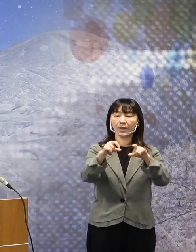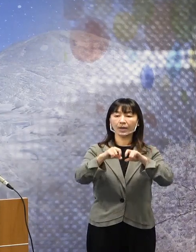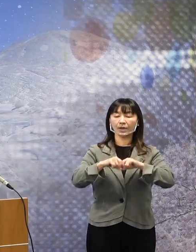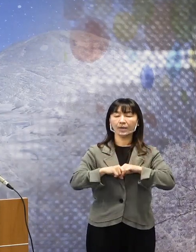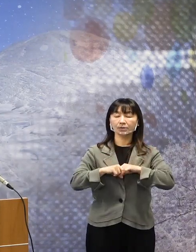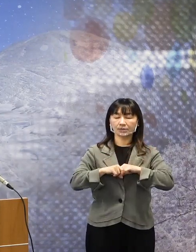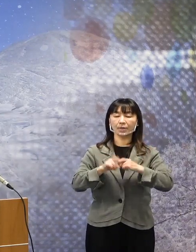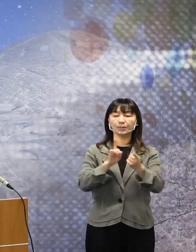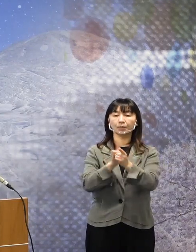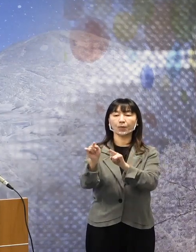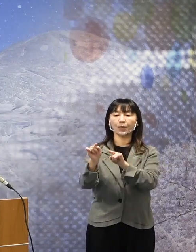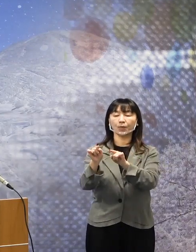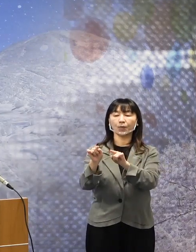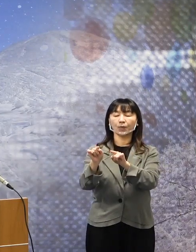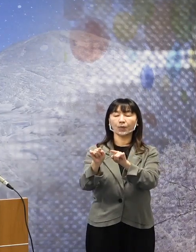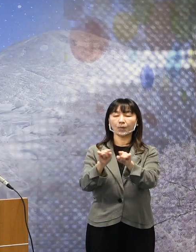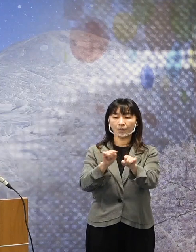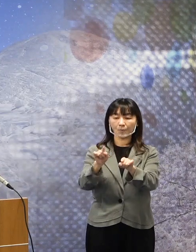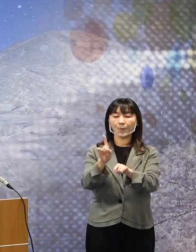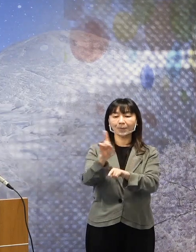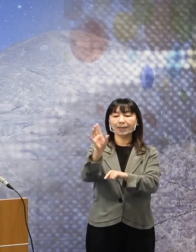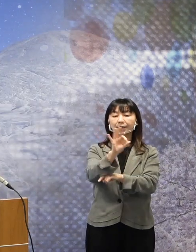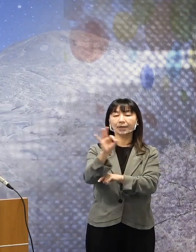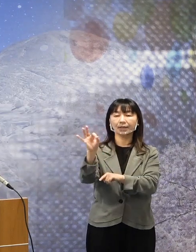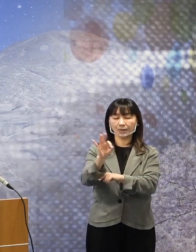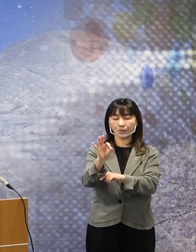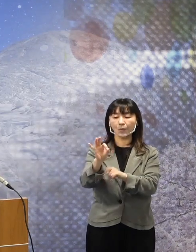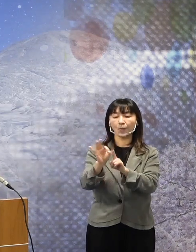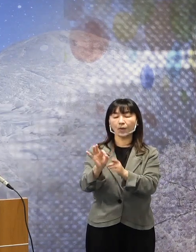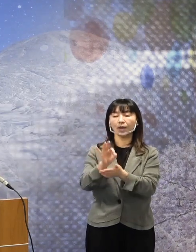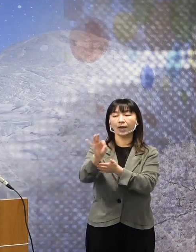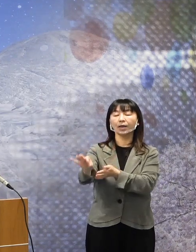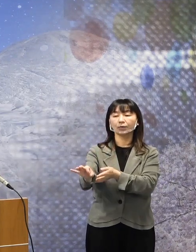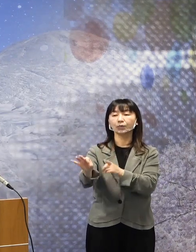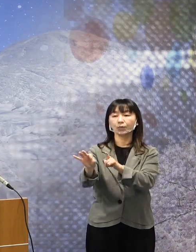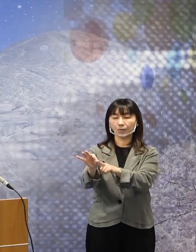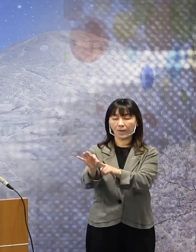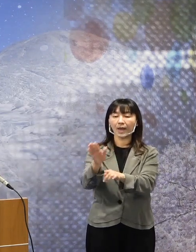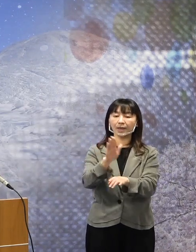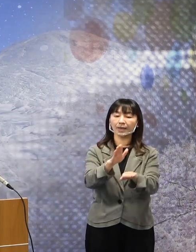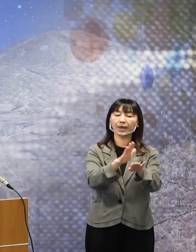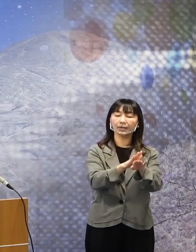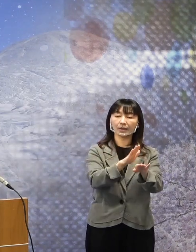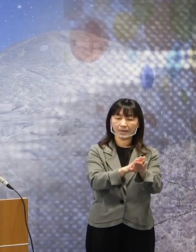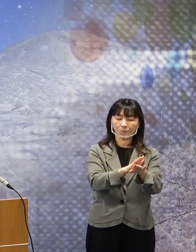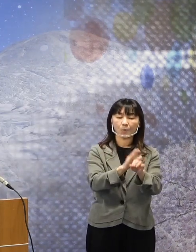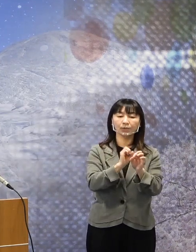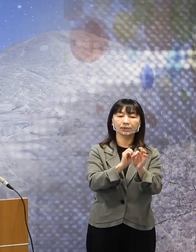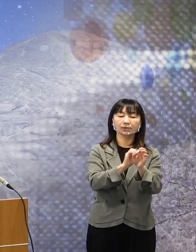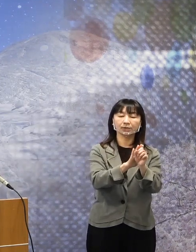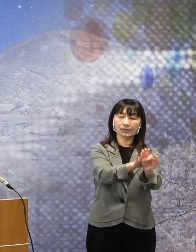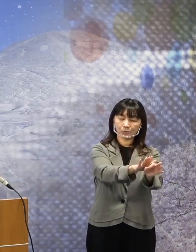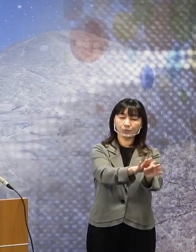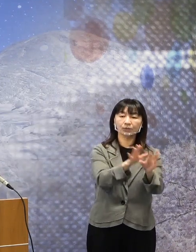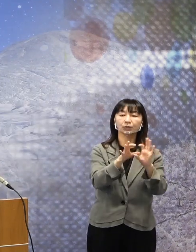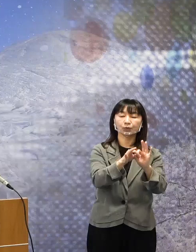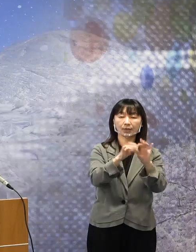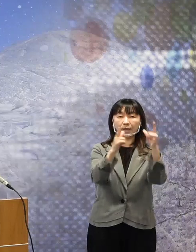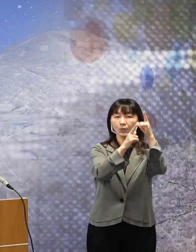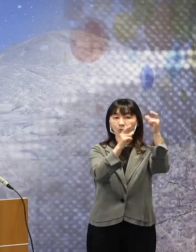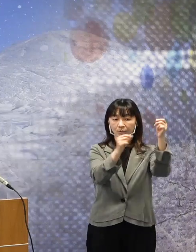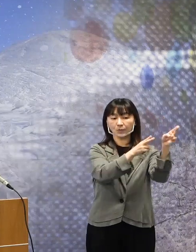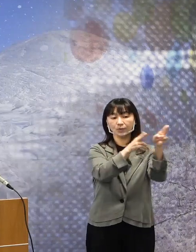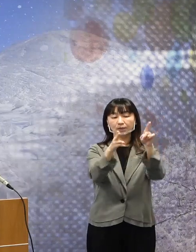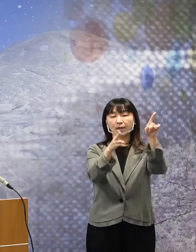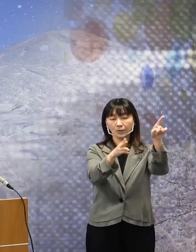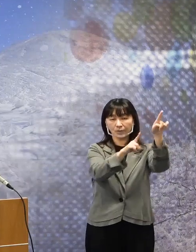の支援、例えば備品の購入とか、あとは必要な、まあ、手当の支給などについては過去何度か国の制度の中でや